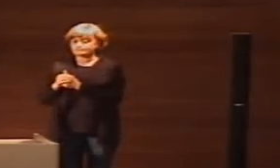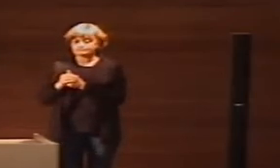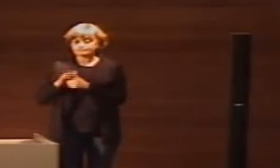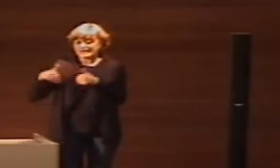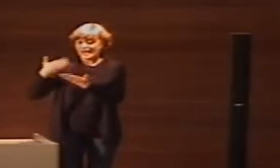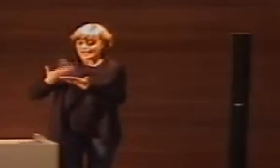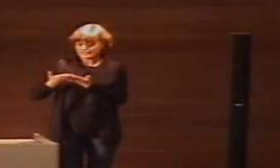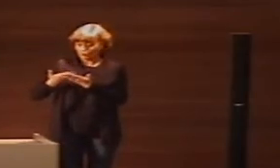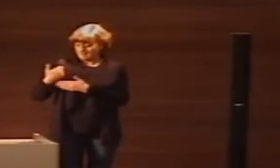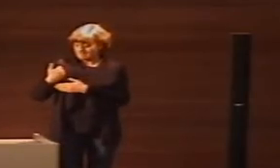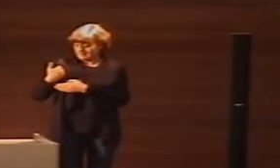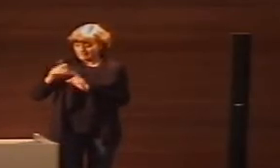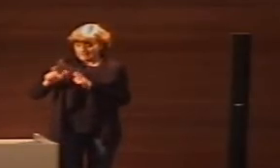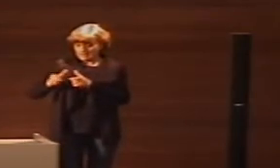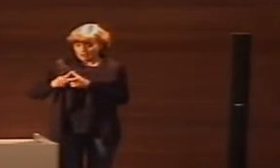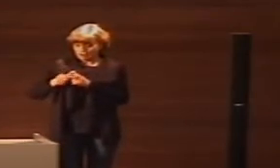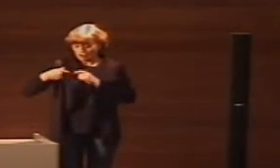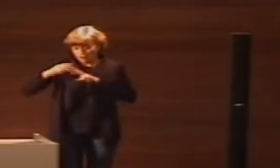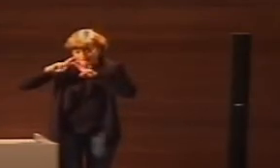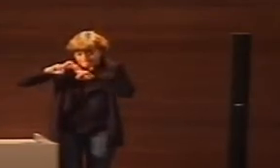indagar de lo que se aprobó en esa reunión,